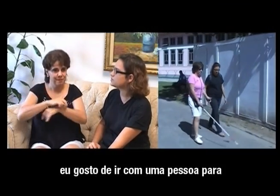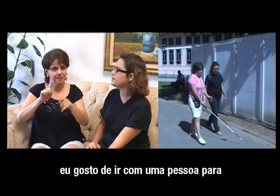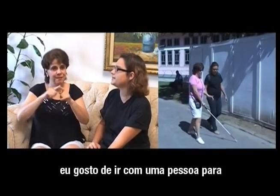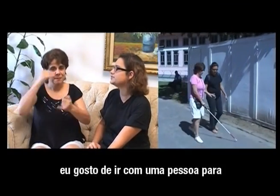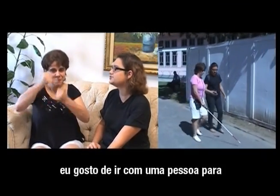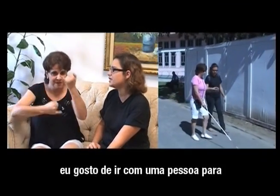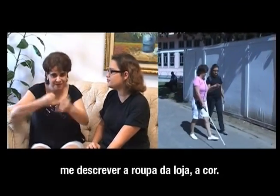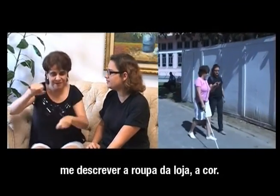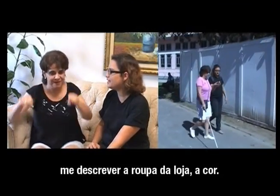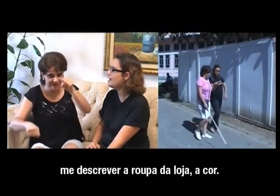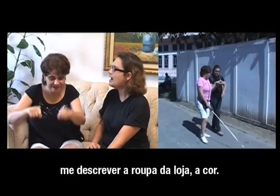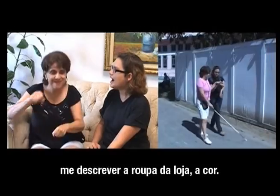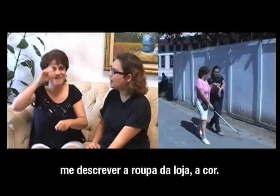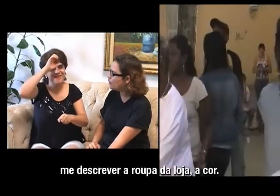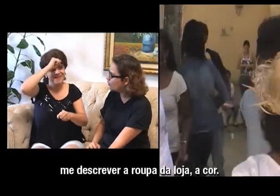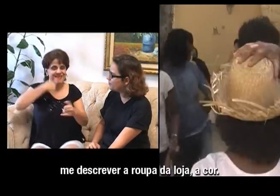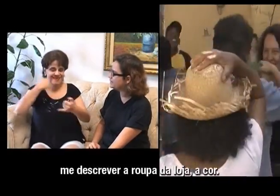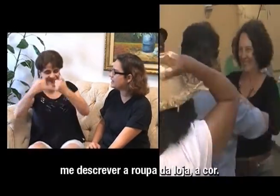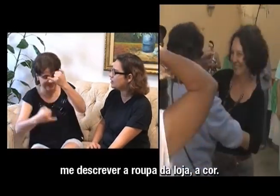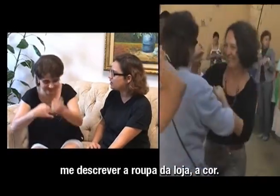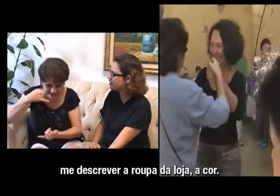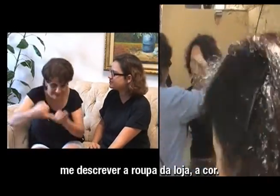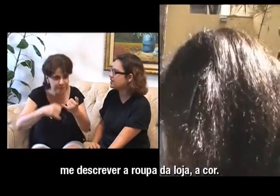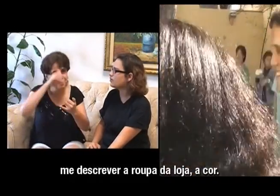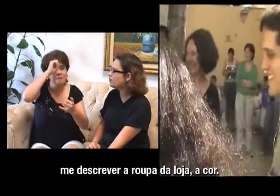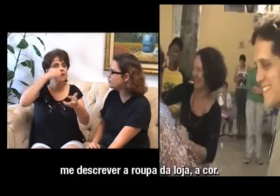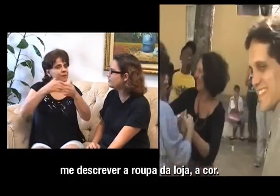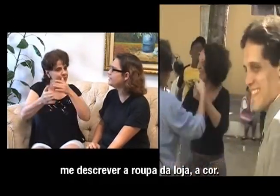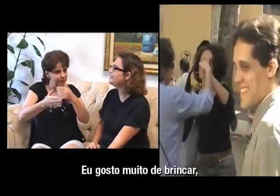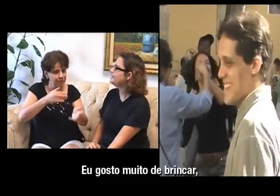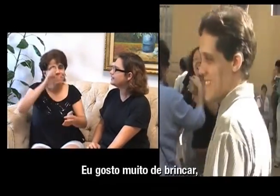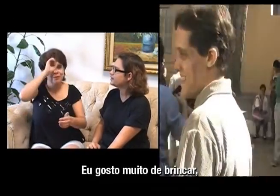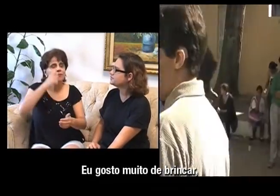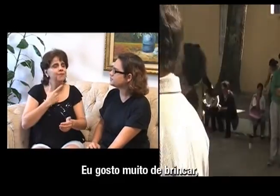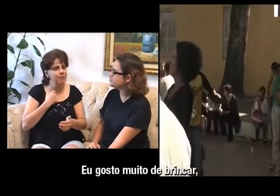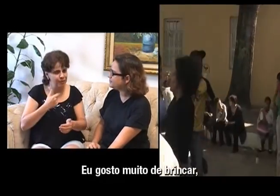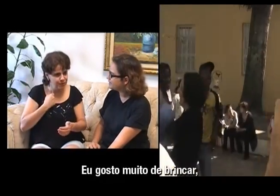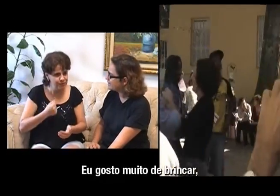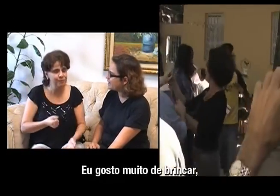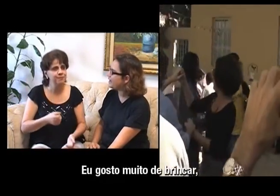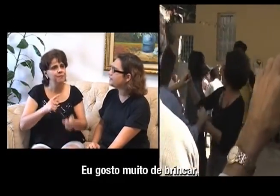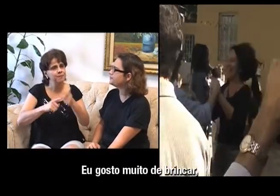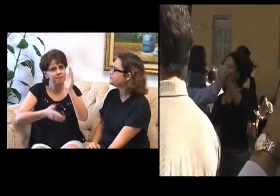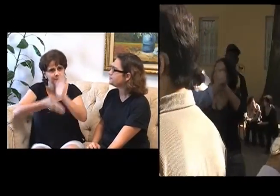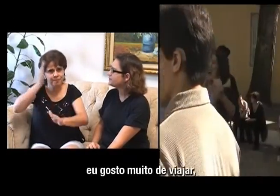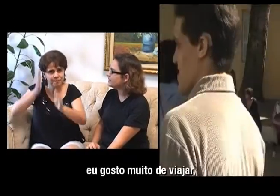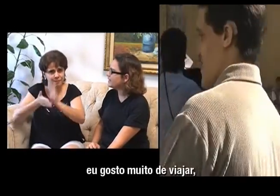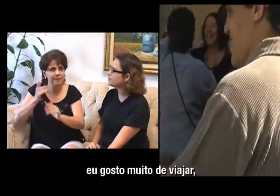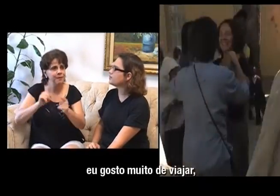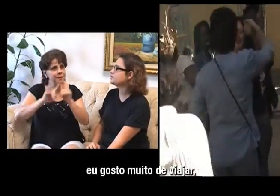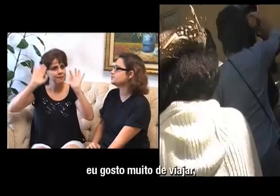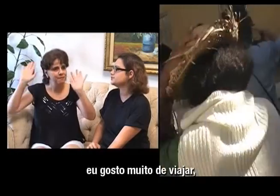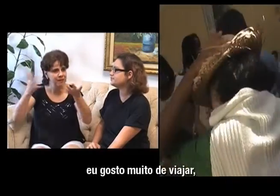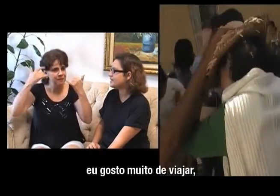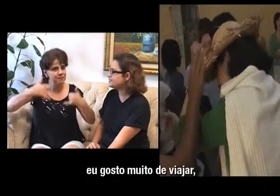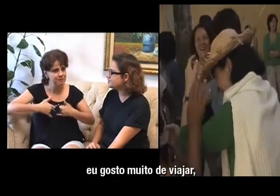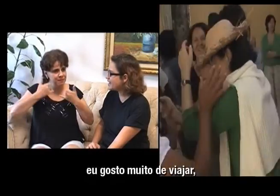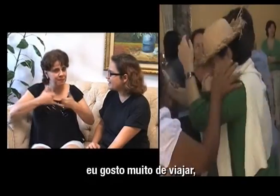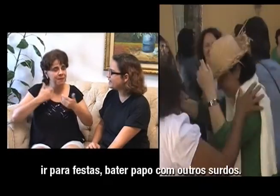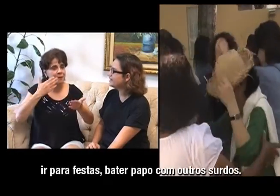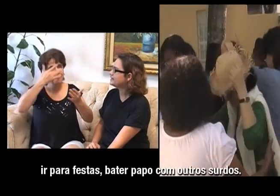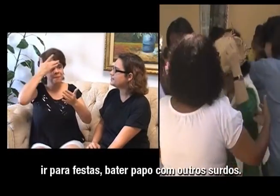com uma pessoa para me descrever a roupa da loja, a cor. Eu gosto muito de brincar, né? Eu gosto muito